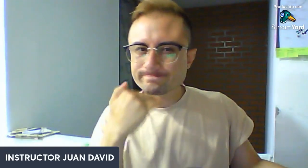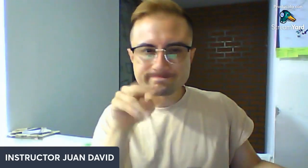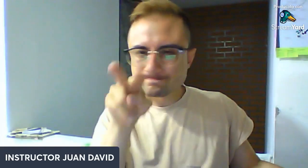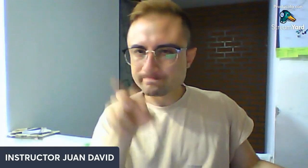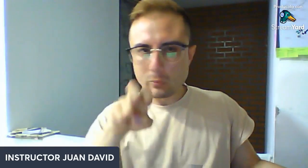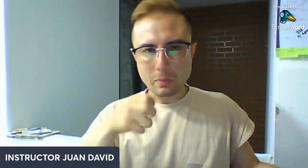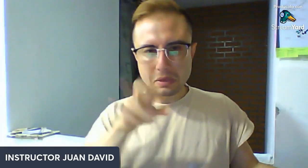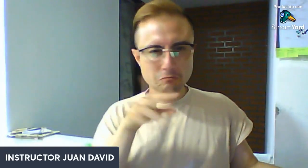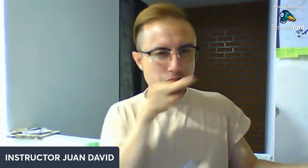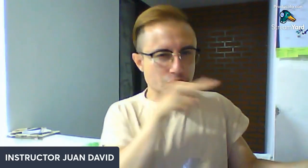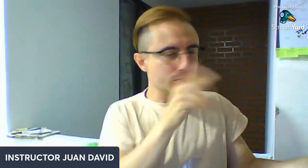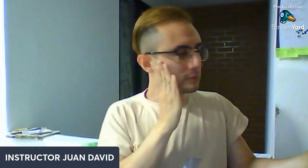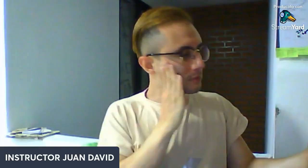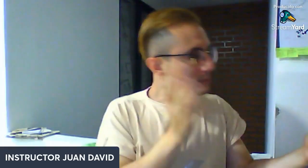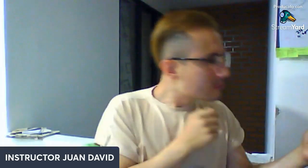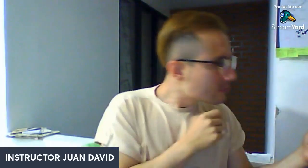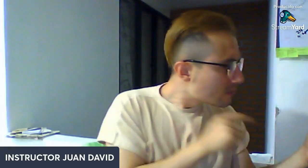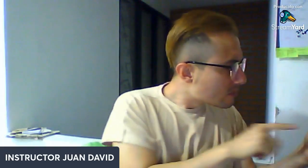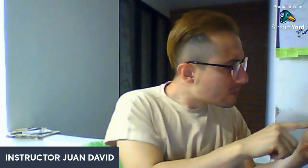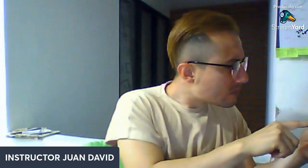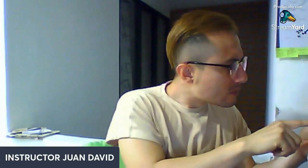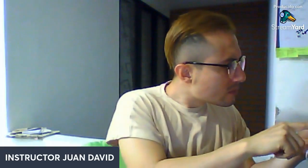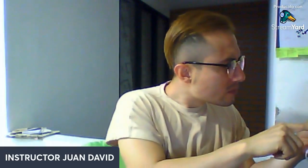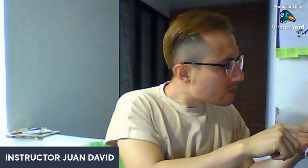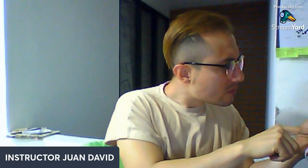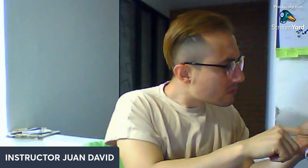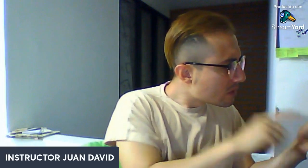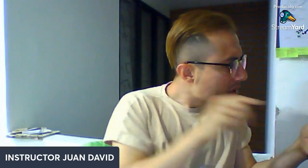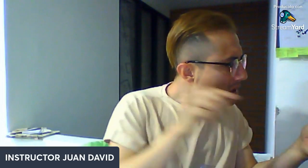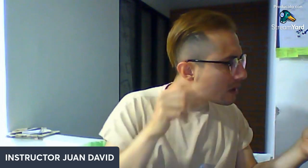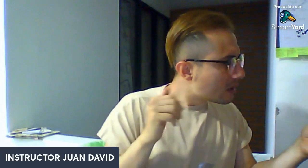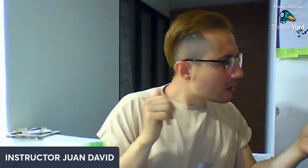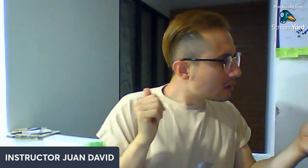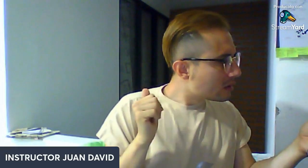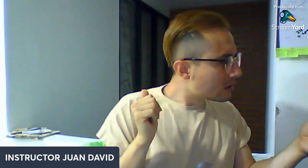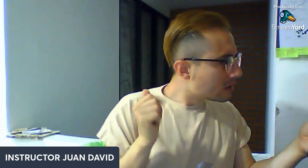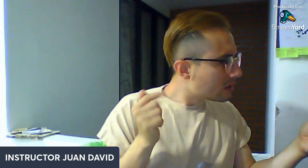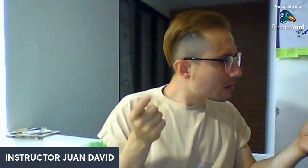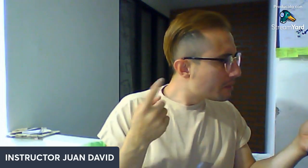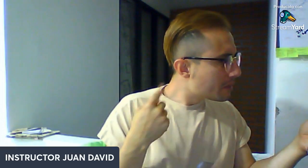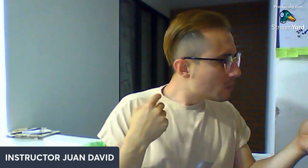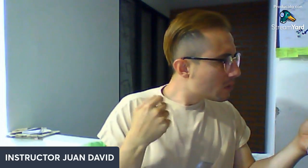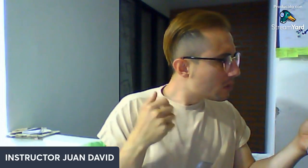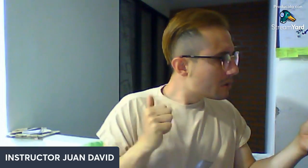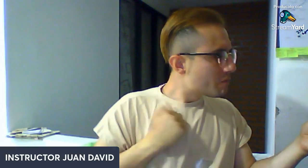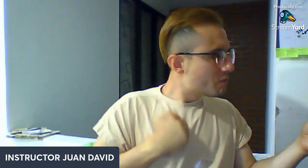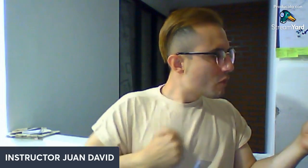Y bueno, no sé, voy a dar un momentico mientras leo los comentarios, que es que aquí en el compu no puedo verlos.